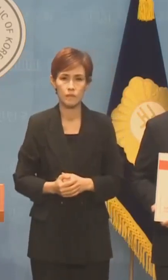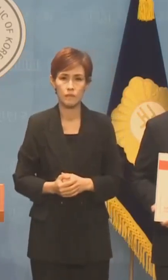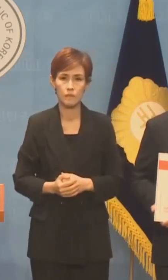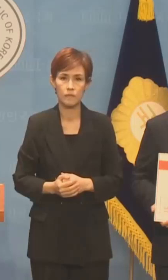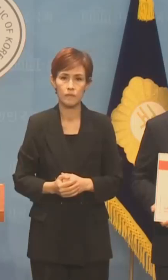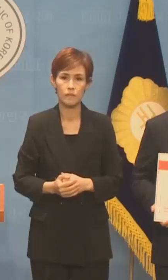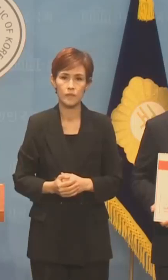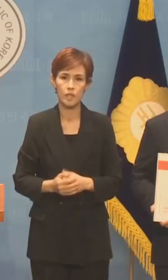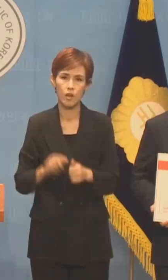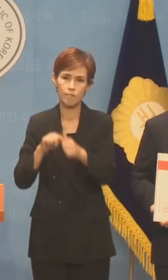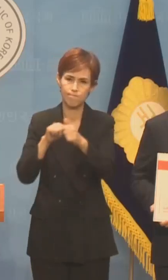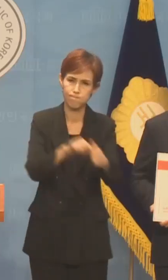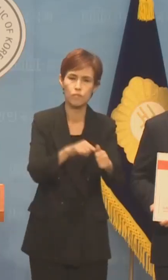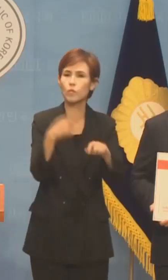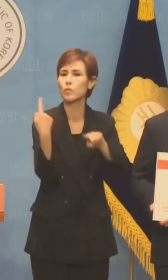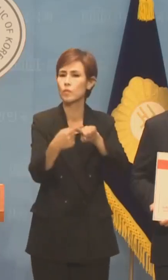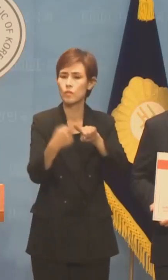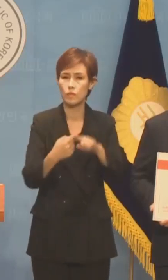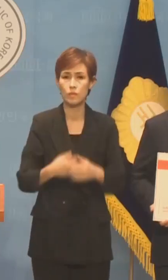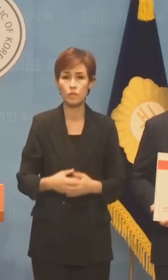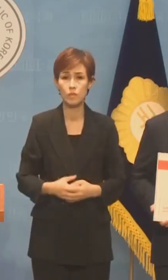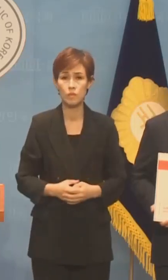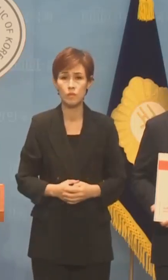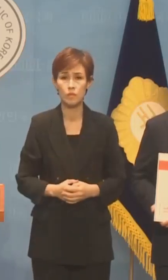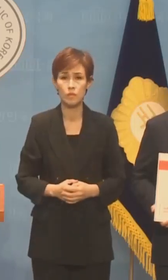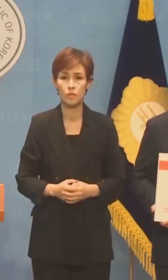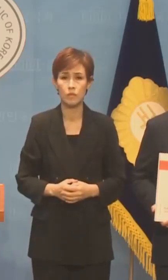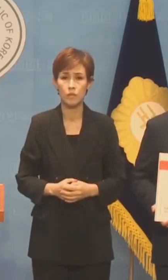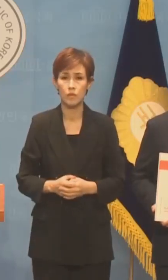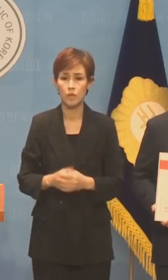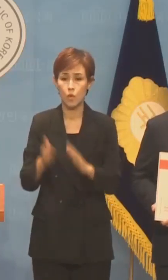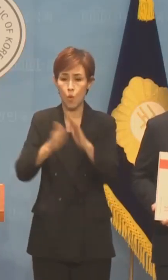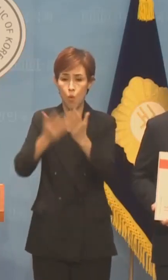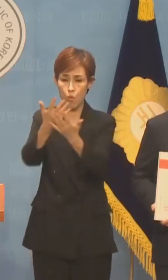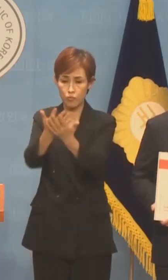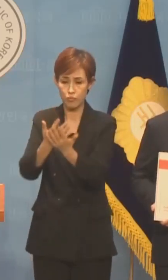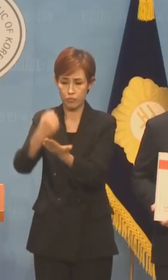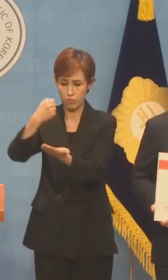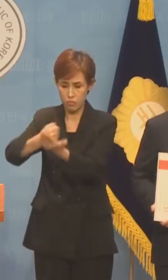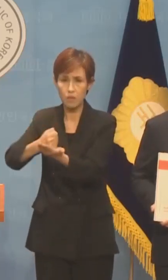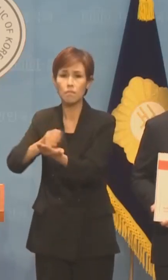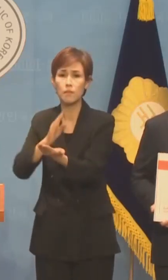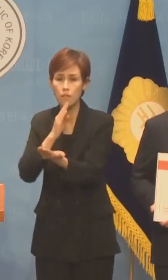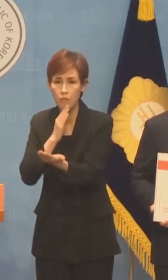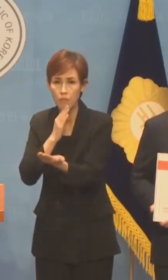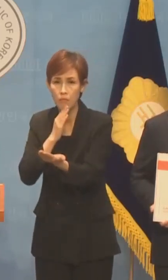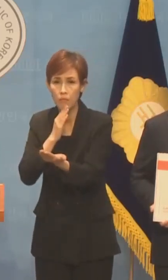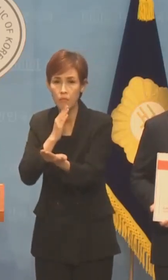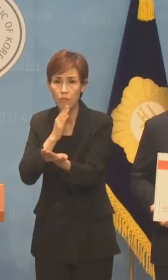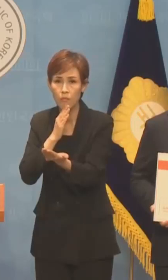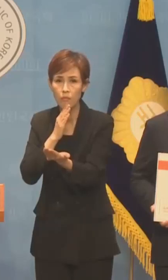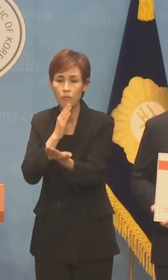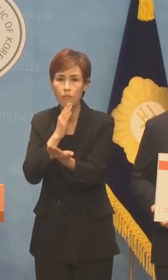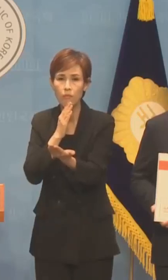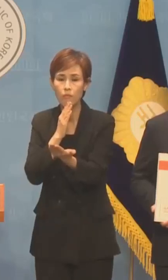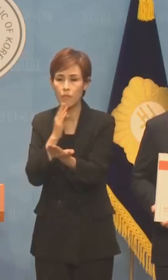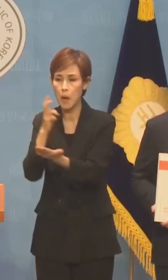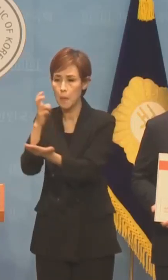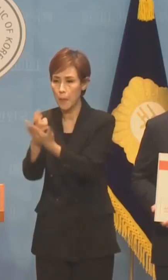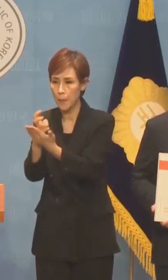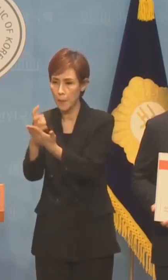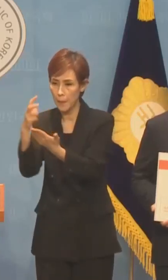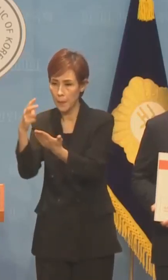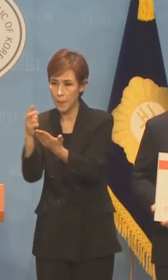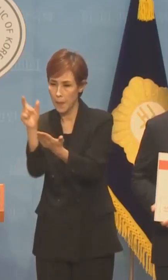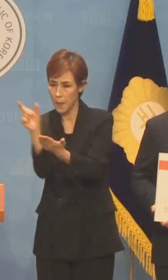명백한 강요 행위입니다. 또한 원본의 공문에만 찍으면 되는 관인을 법조항을 오려 붙여